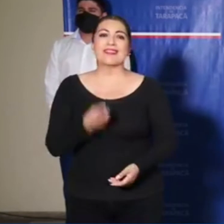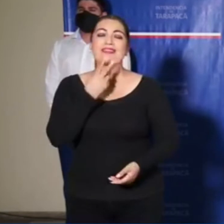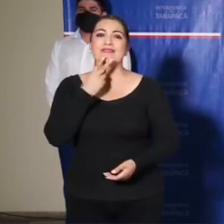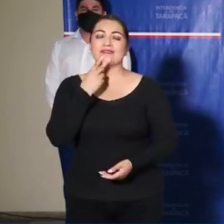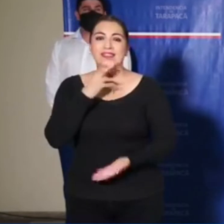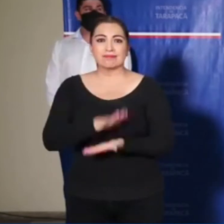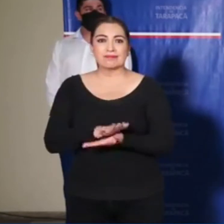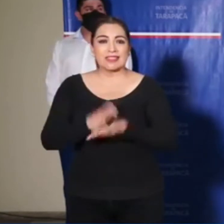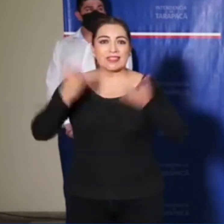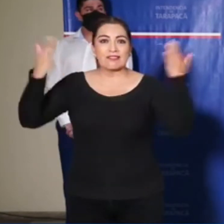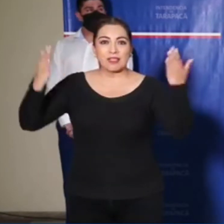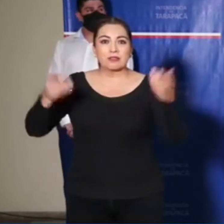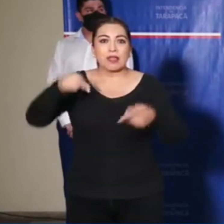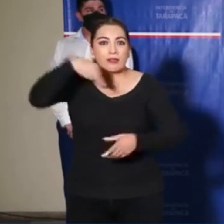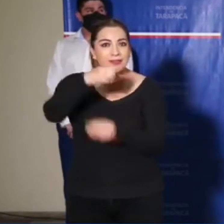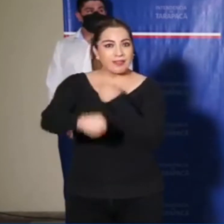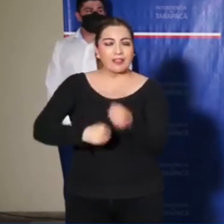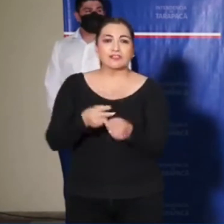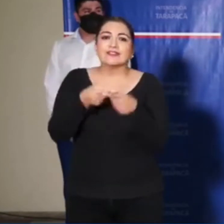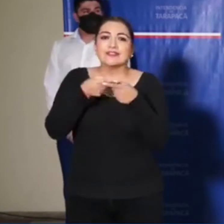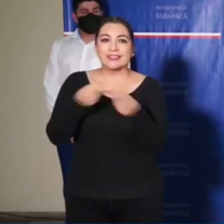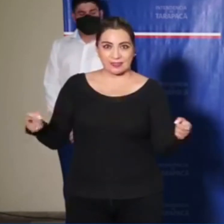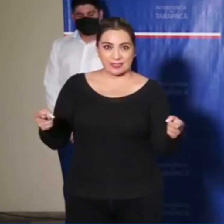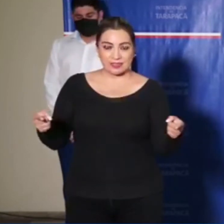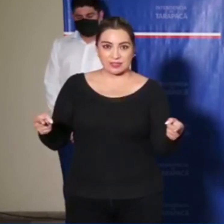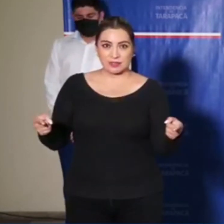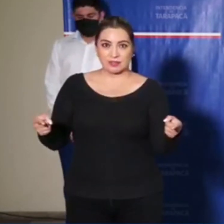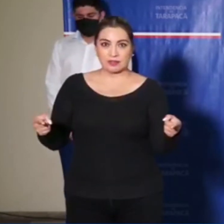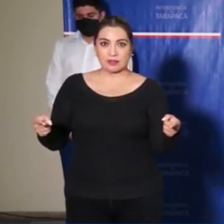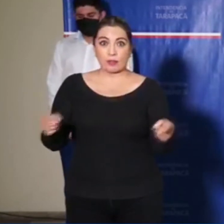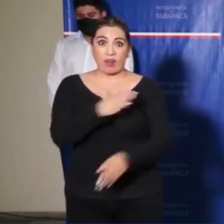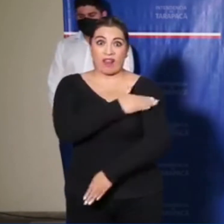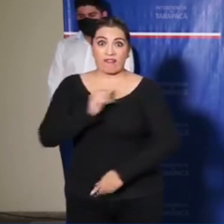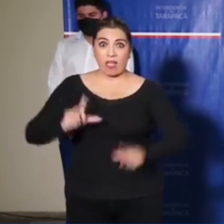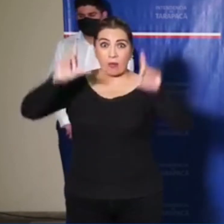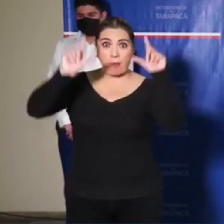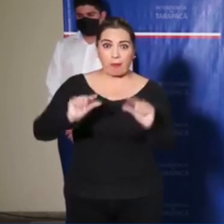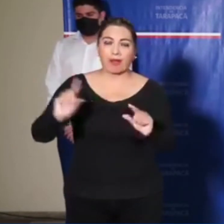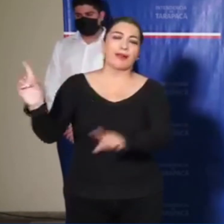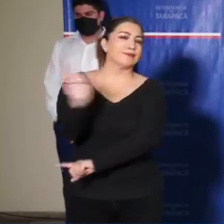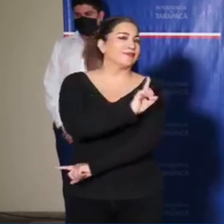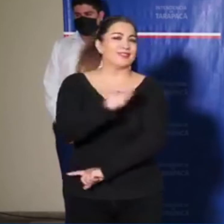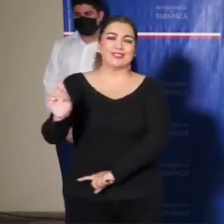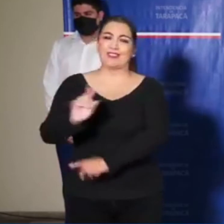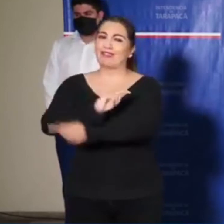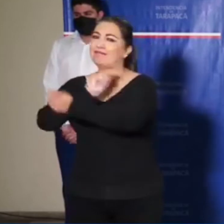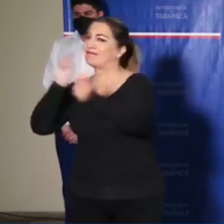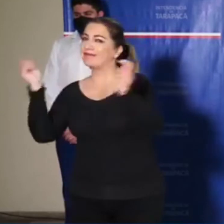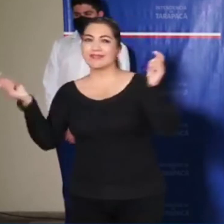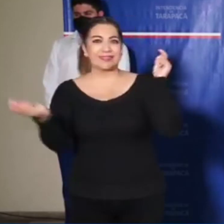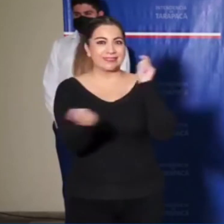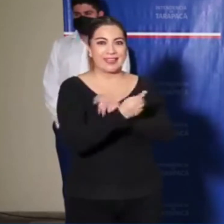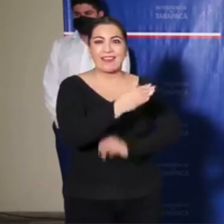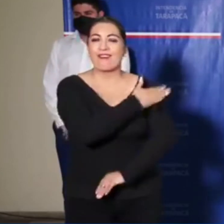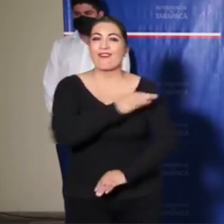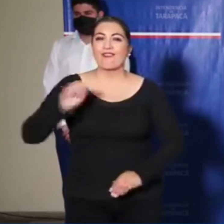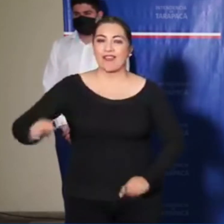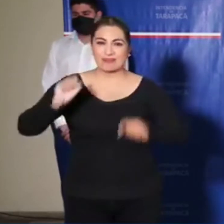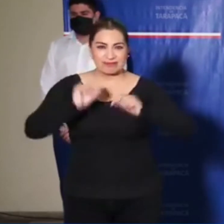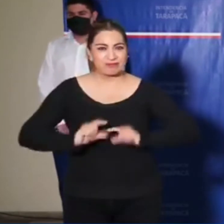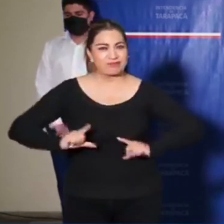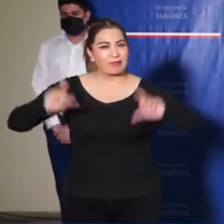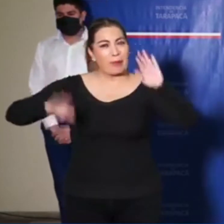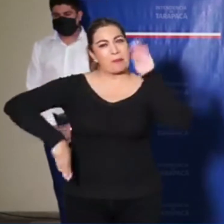fiesta de manera diferente, pero no con menos fe, al contrario. Peregrinemos con